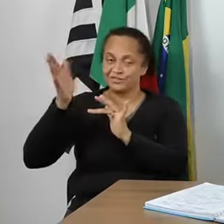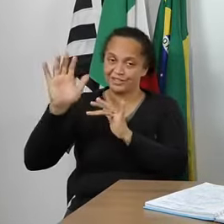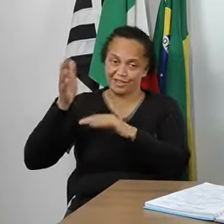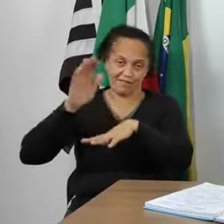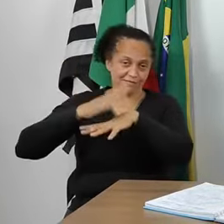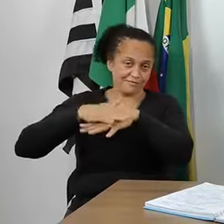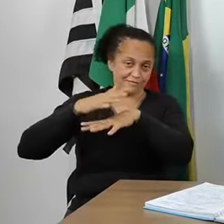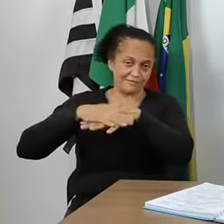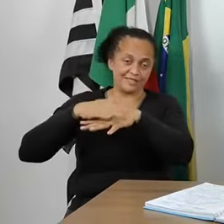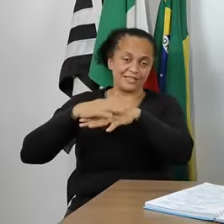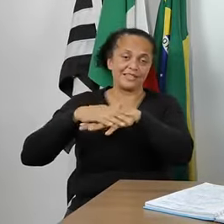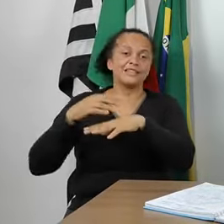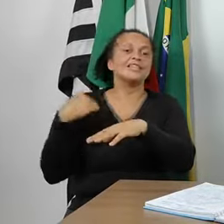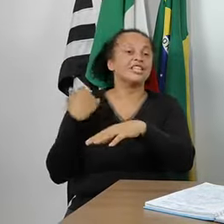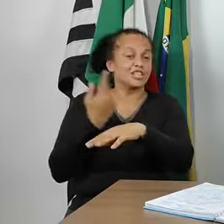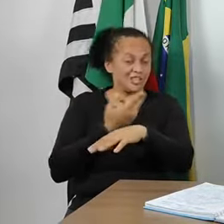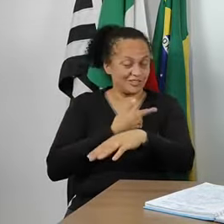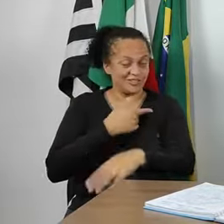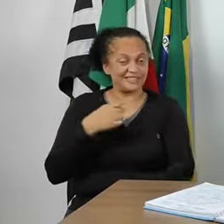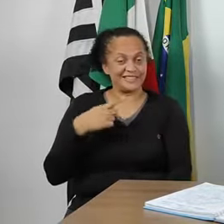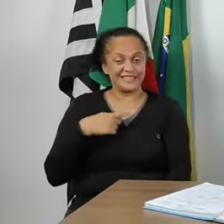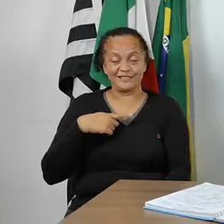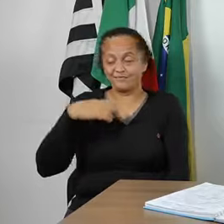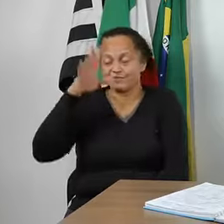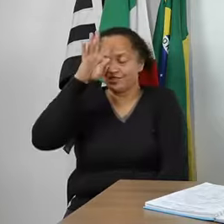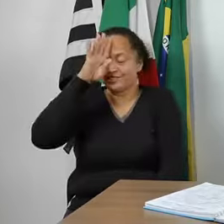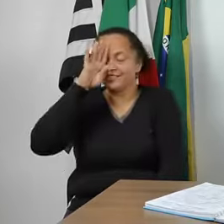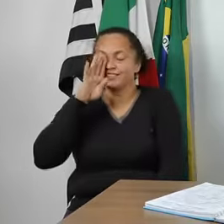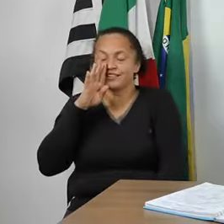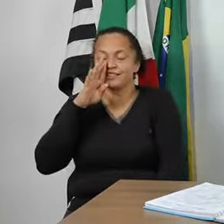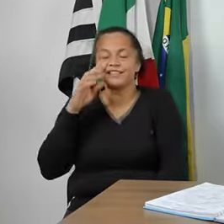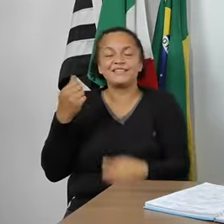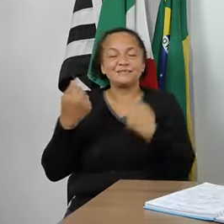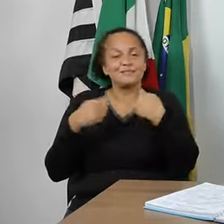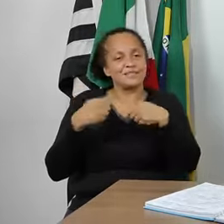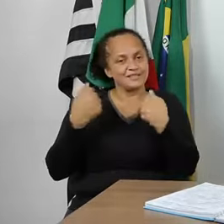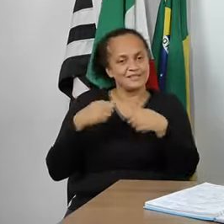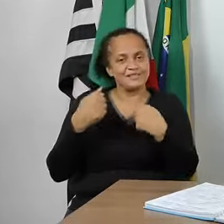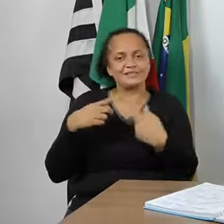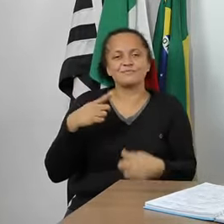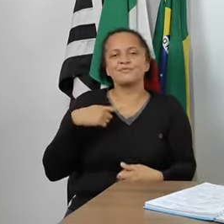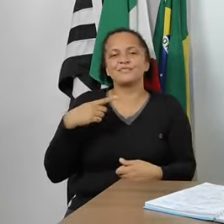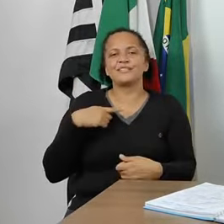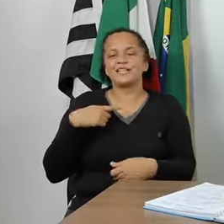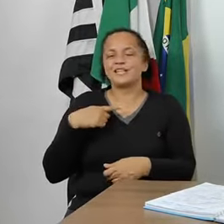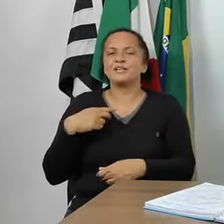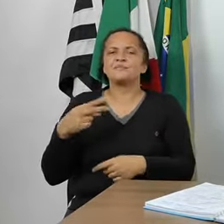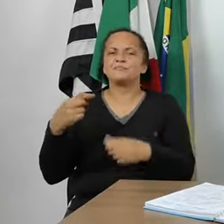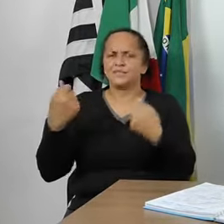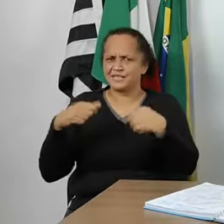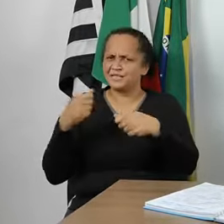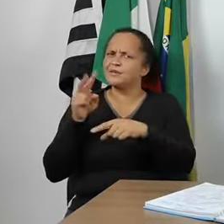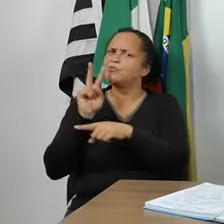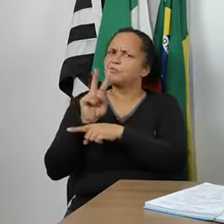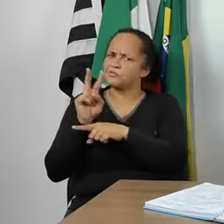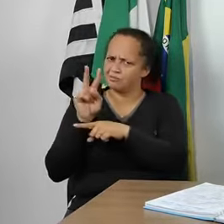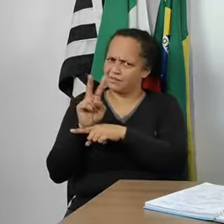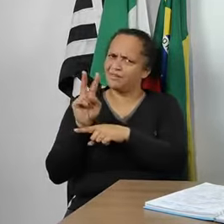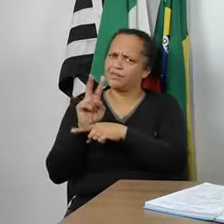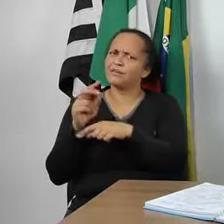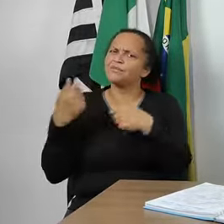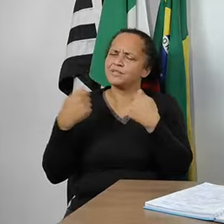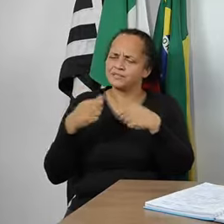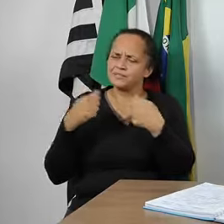nós recebemos gratuitamente. E nós precisamos conservar isso, proteger essa salvação gloriosa,